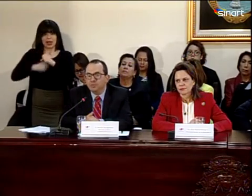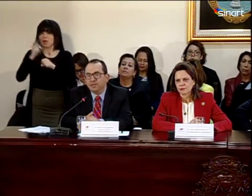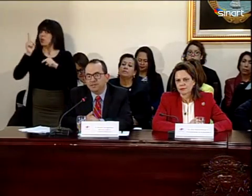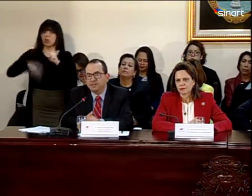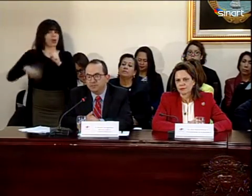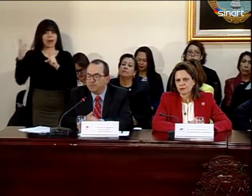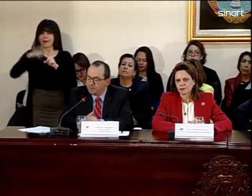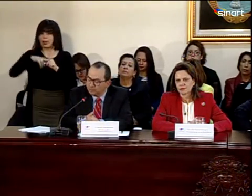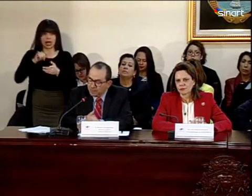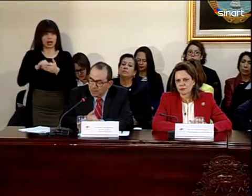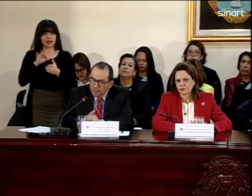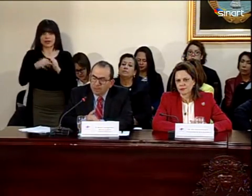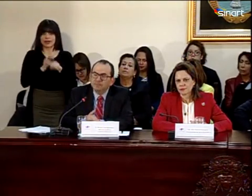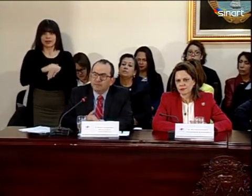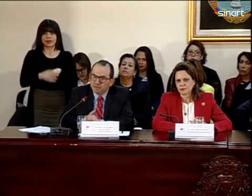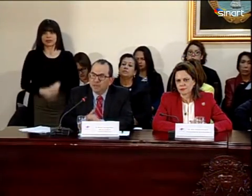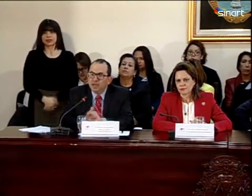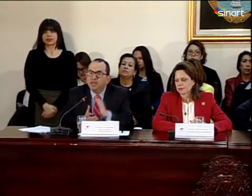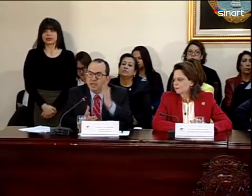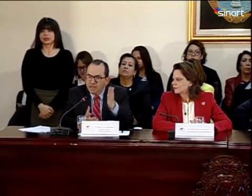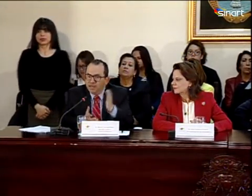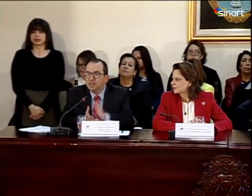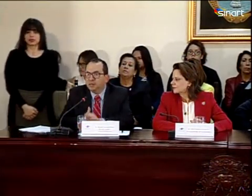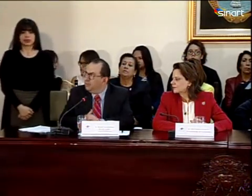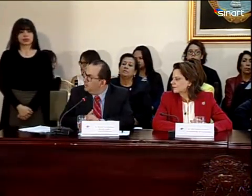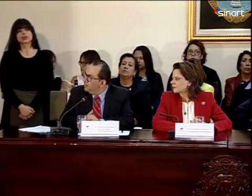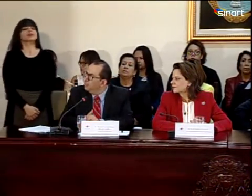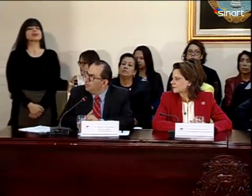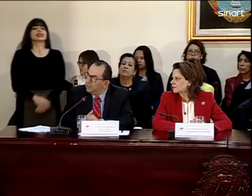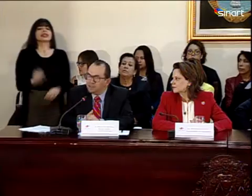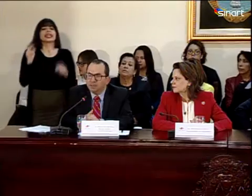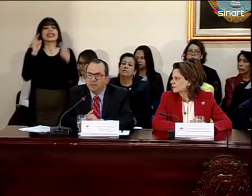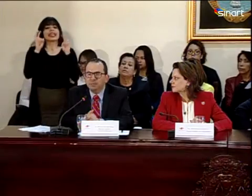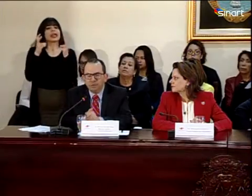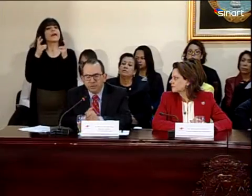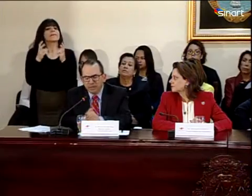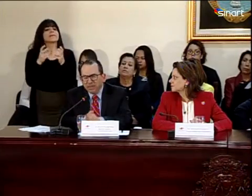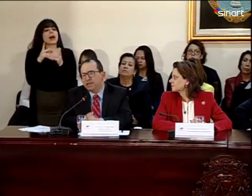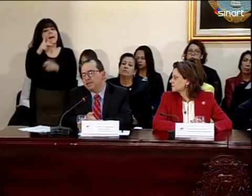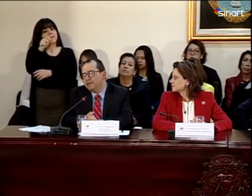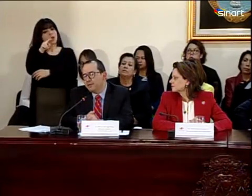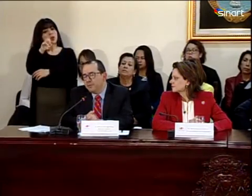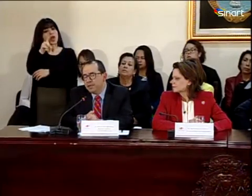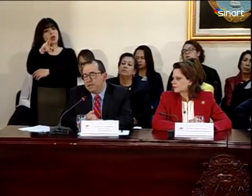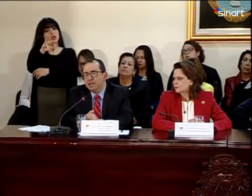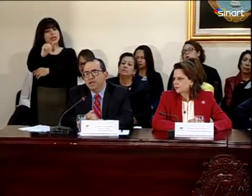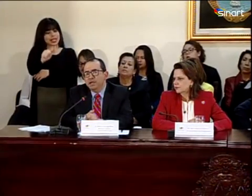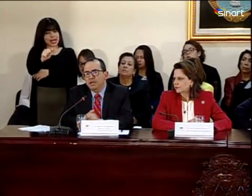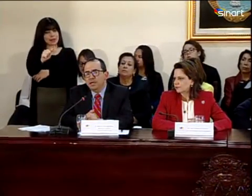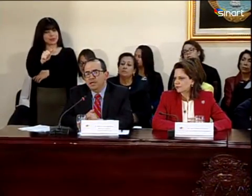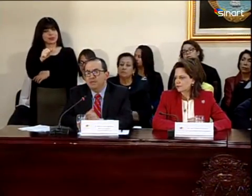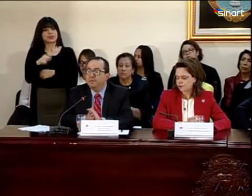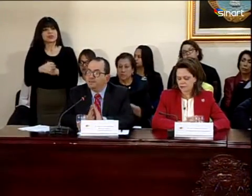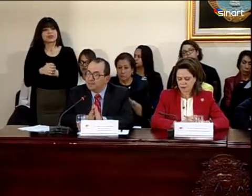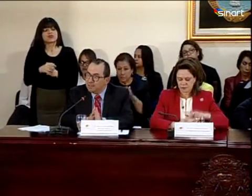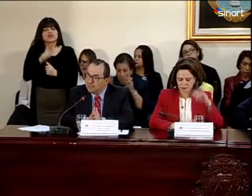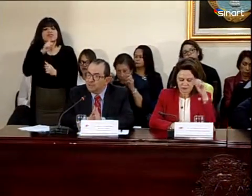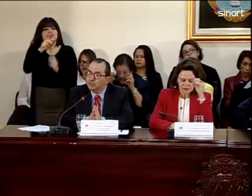podría aplicarse la FIP. En el tema de la Procuraduría General de la República,